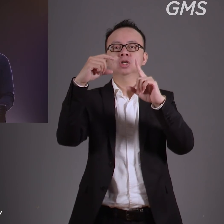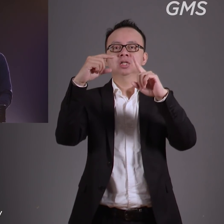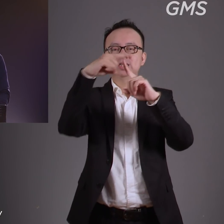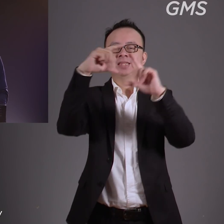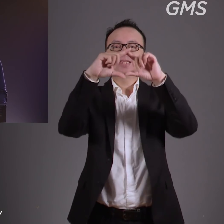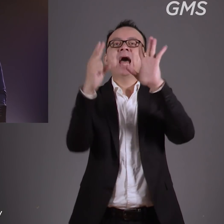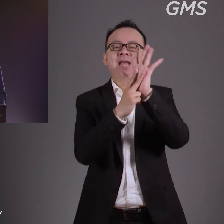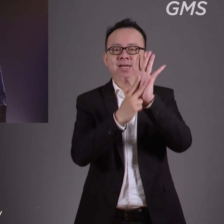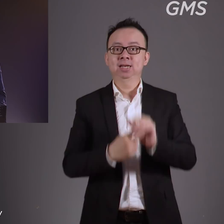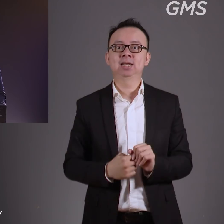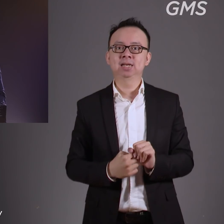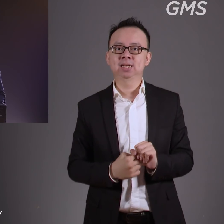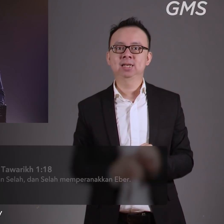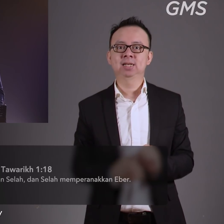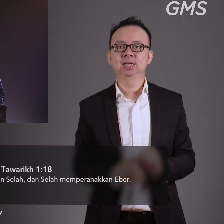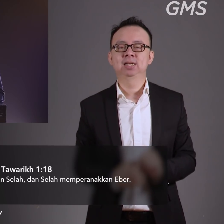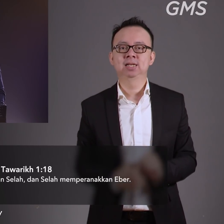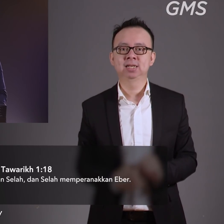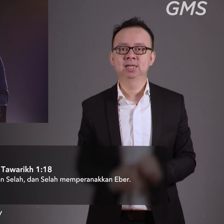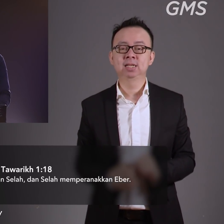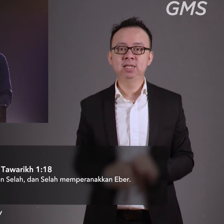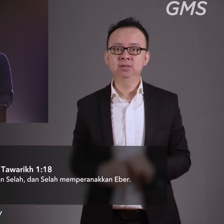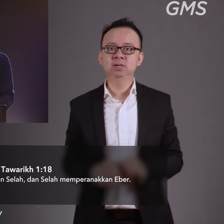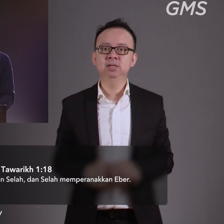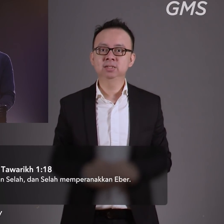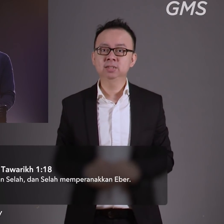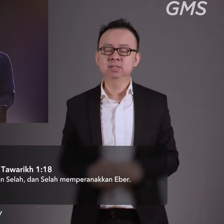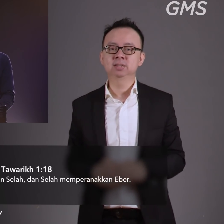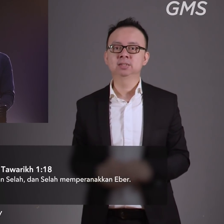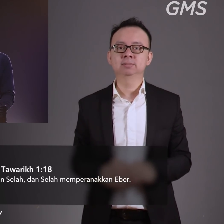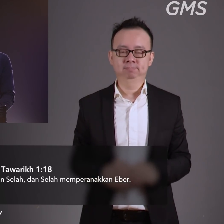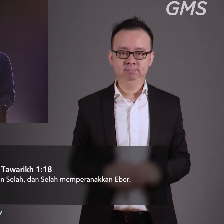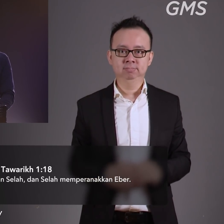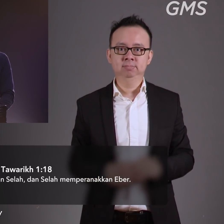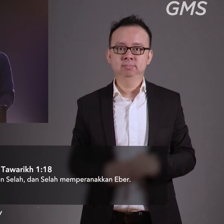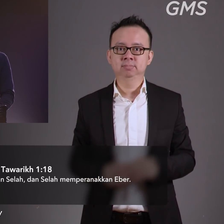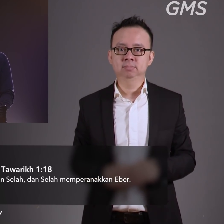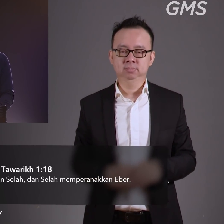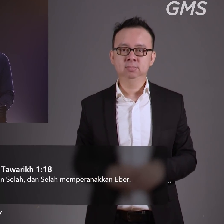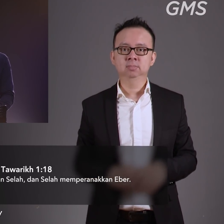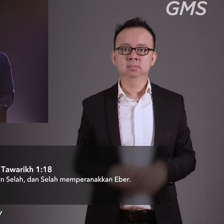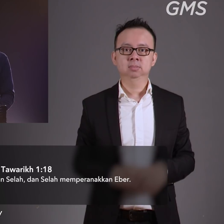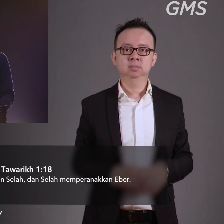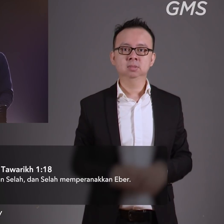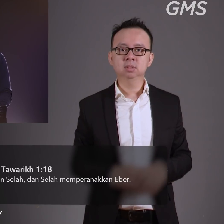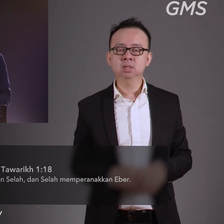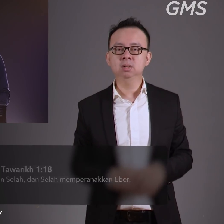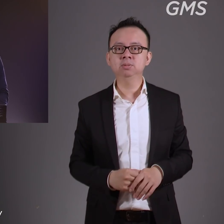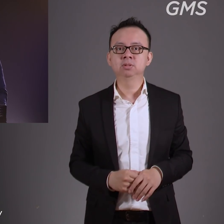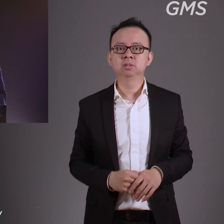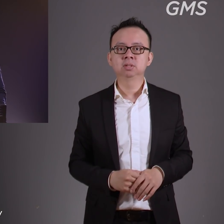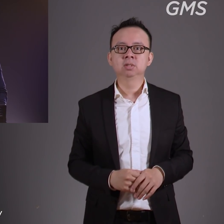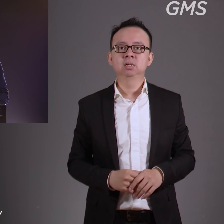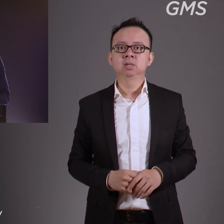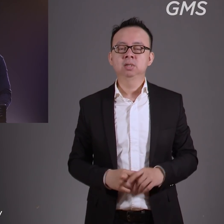Kembali di ayat 18, Arpaksad memperanakkan dan sebagainya. Garis bawahi Arpaksad. Arpaksad